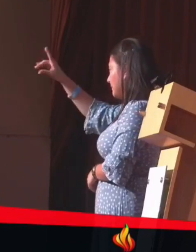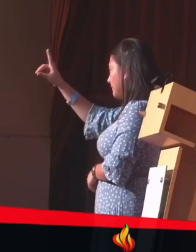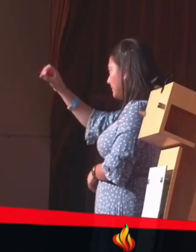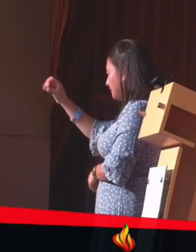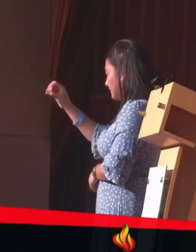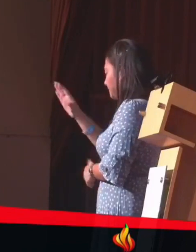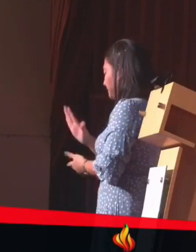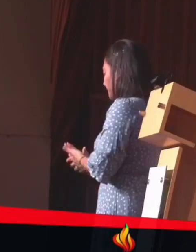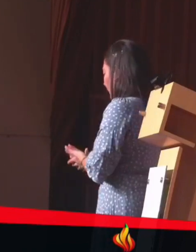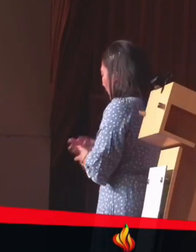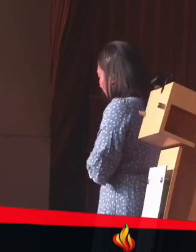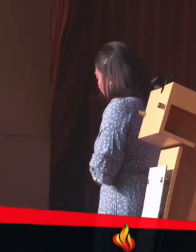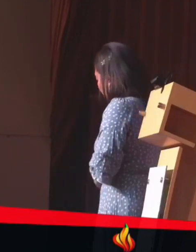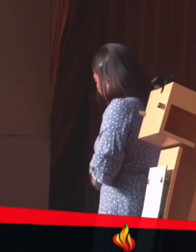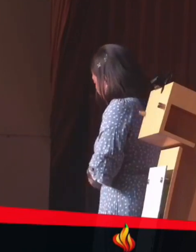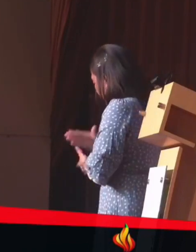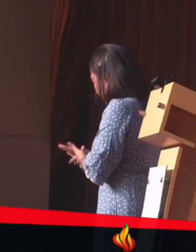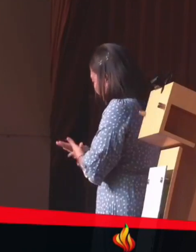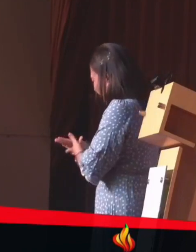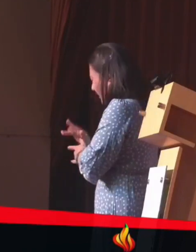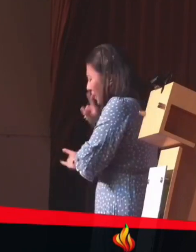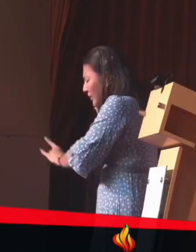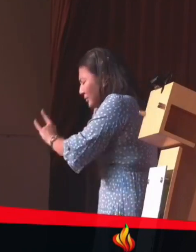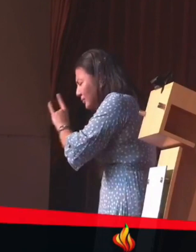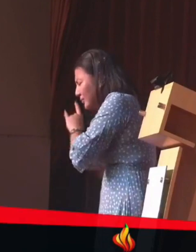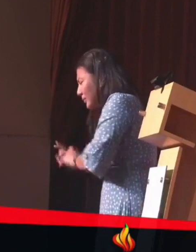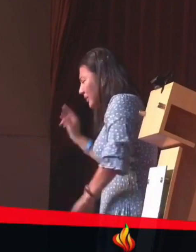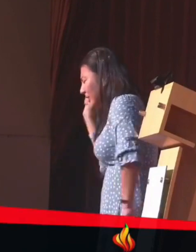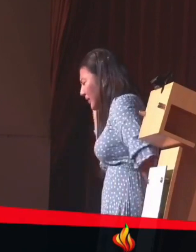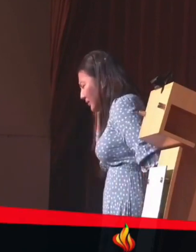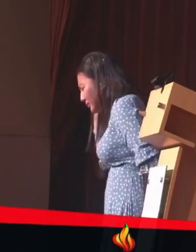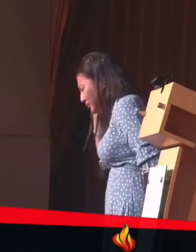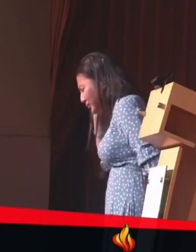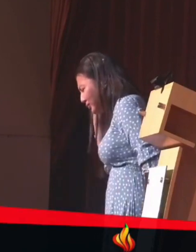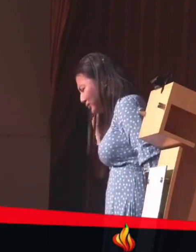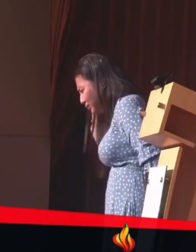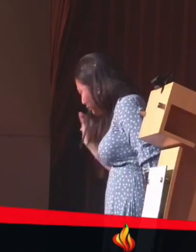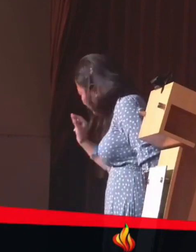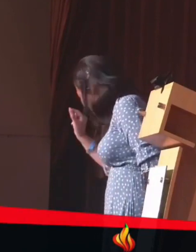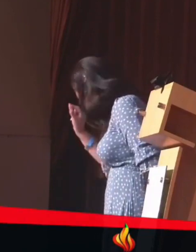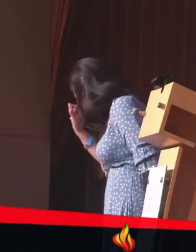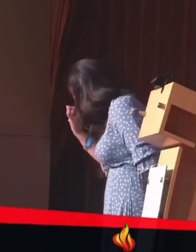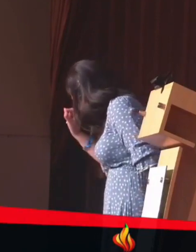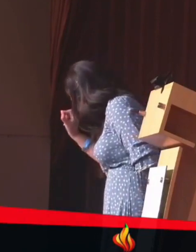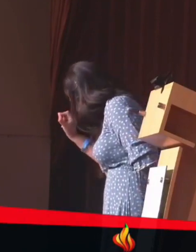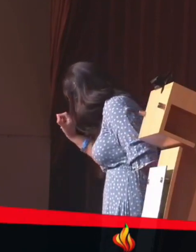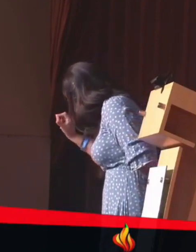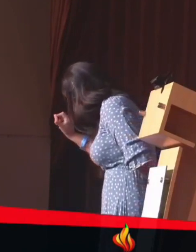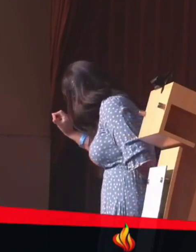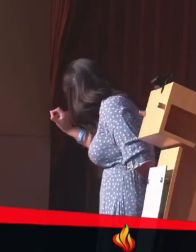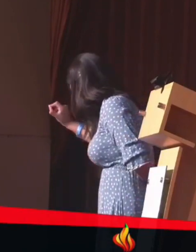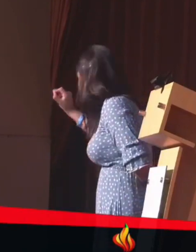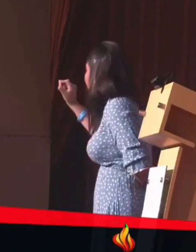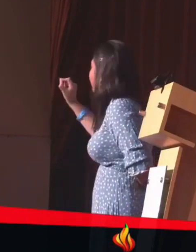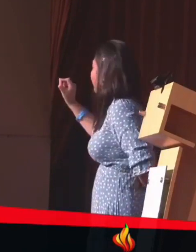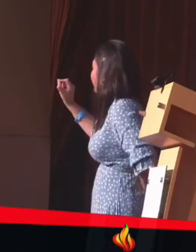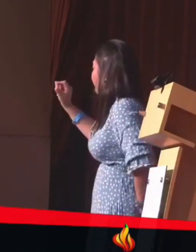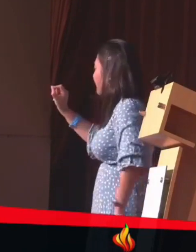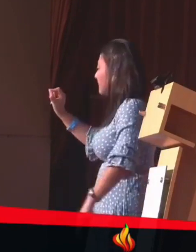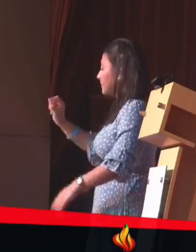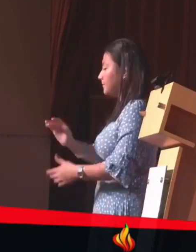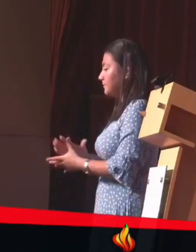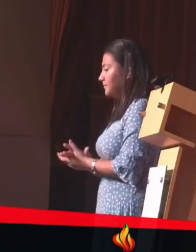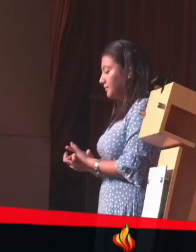sonido muy inferior a los 20 hercios, que se encuentra fuera del